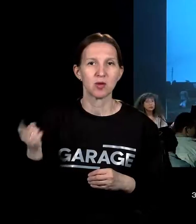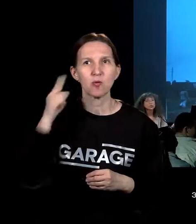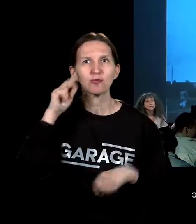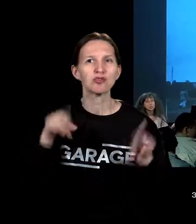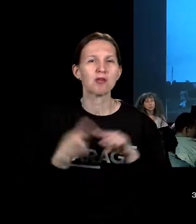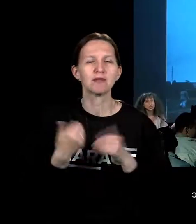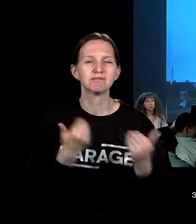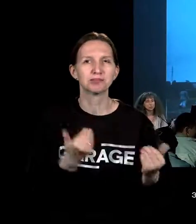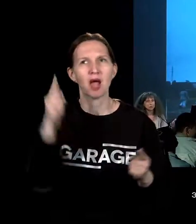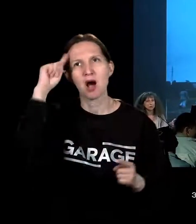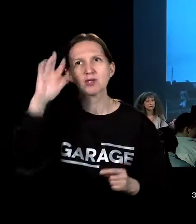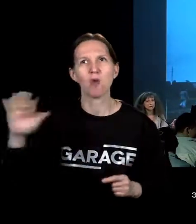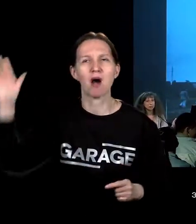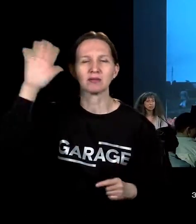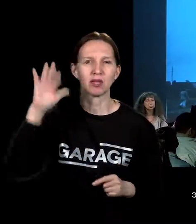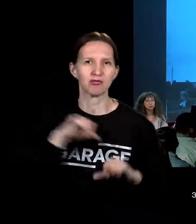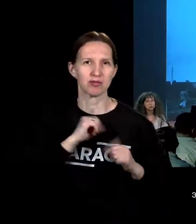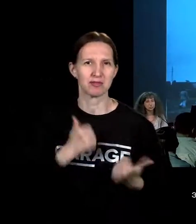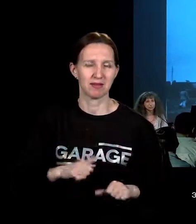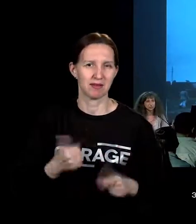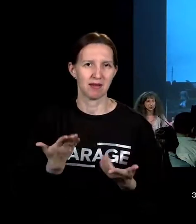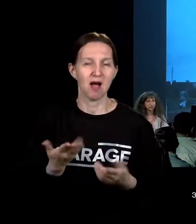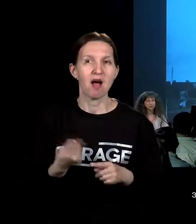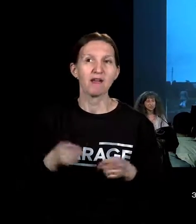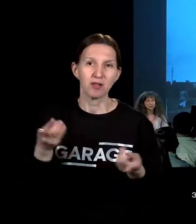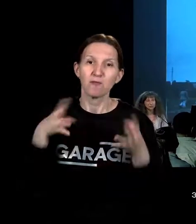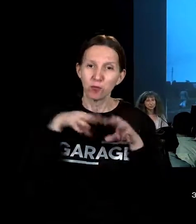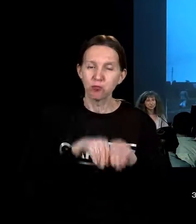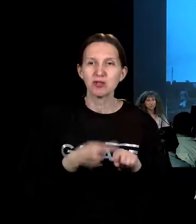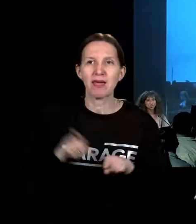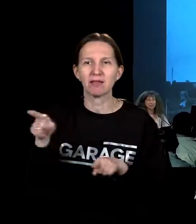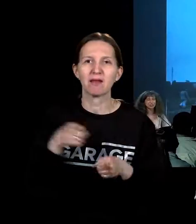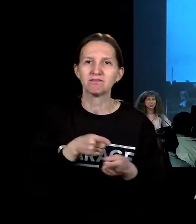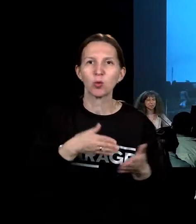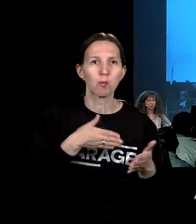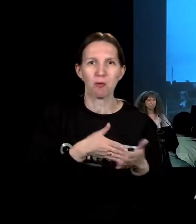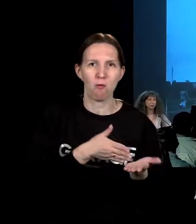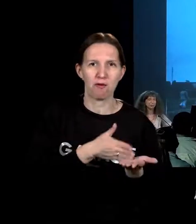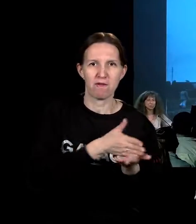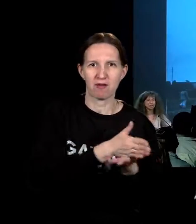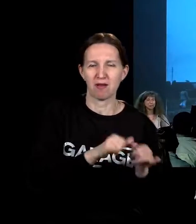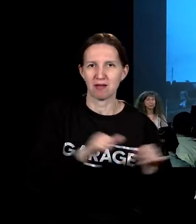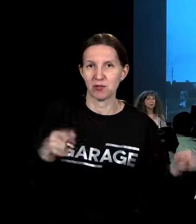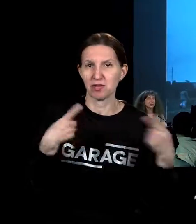очень романтический предмет, потому что это некая тупиковая ветвь развития технологии, никакие дирижабли